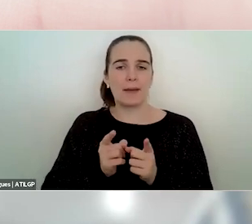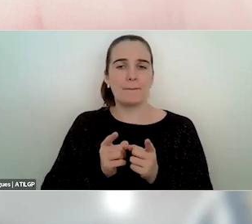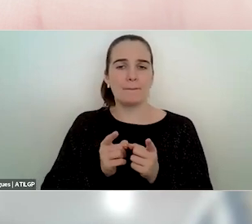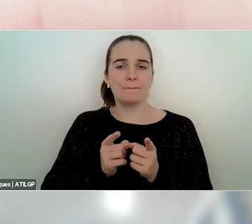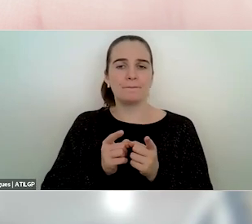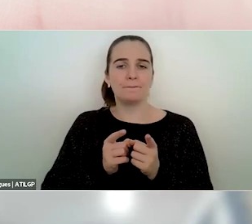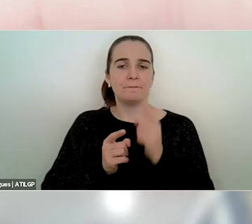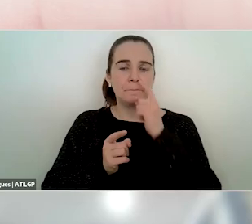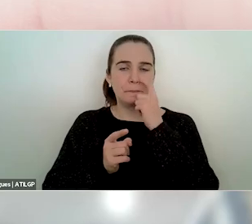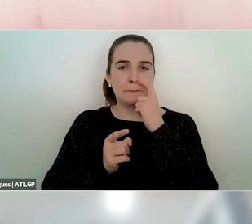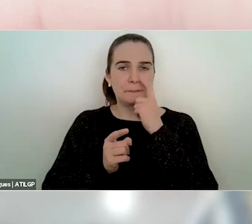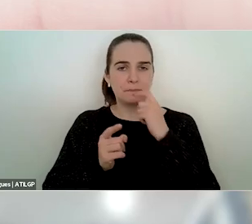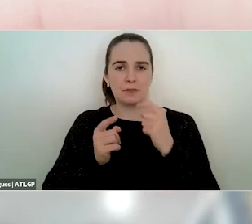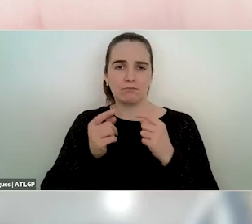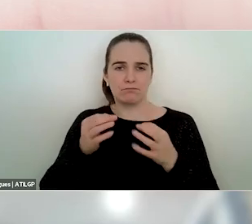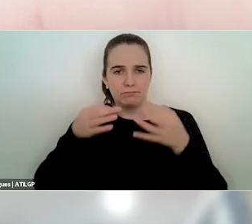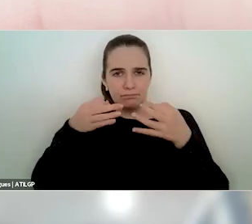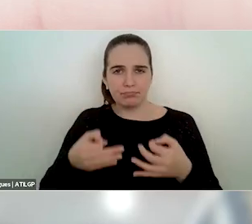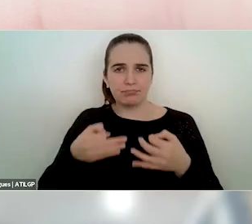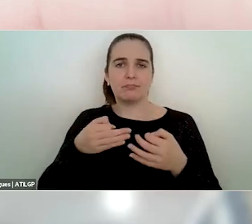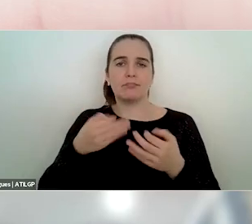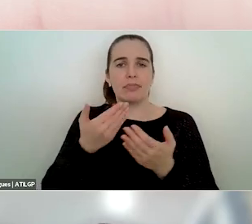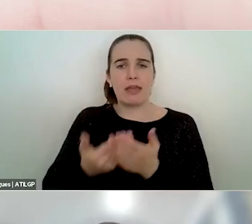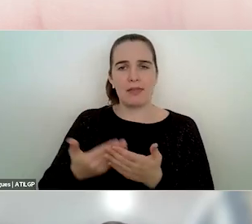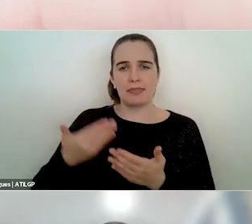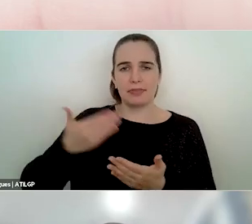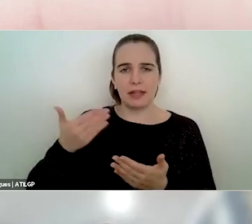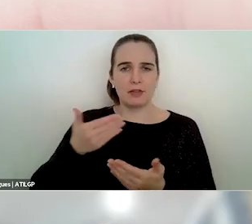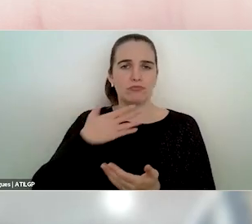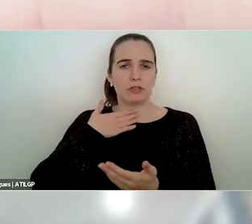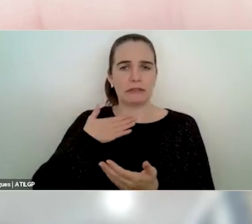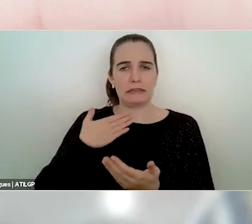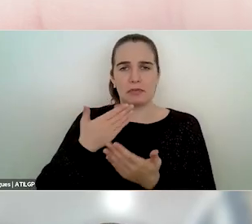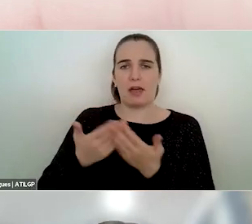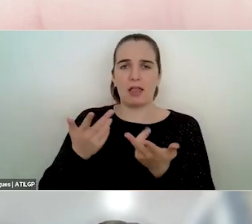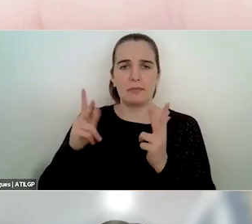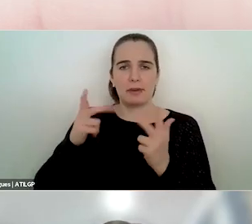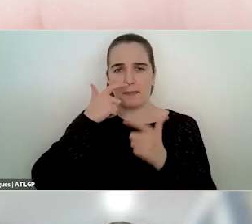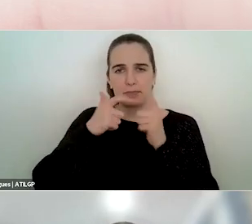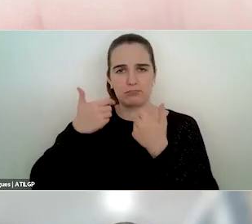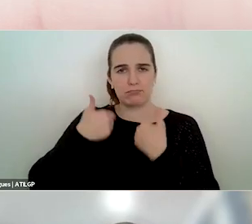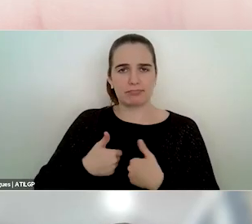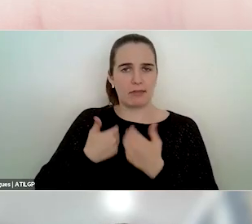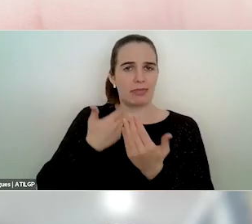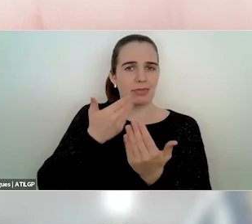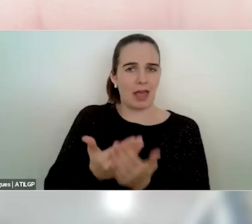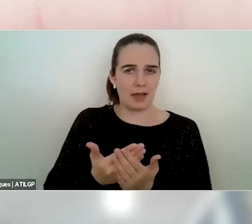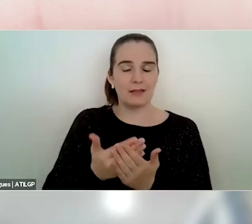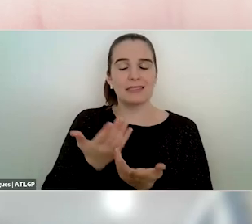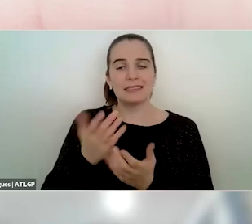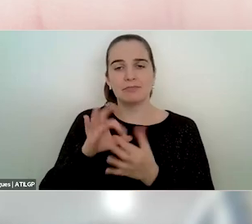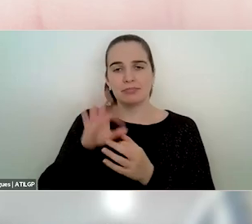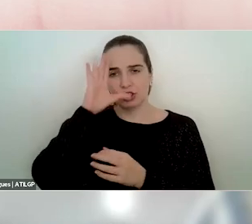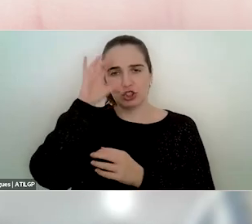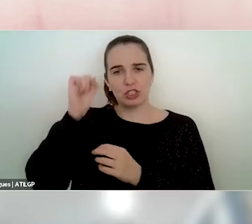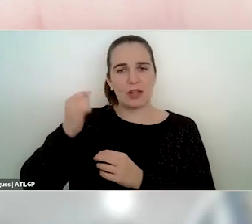exercício em pleno dos direitos, das garantias e liberdades fundamentais dos cidadãos, portanto, a nível de Estado de Direito, a prevenção